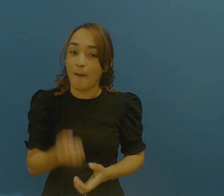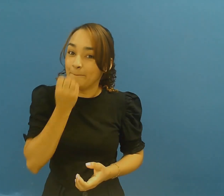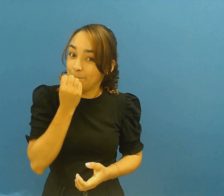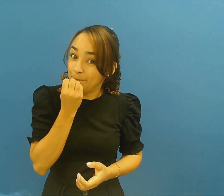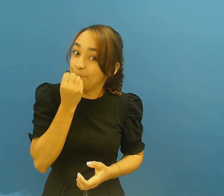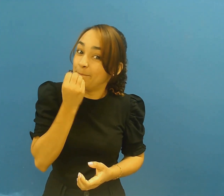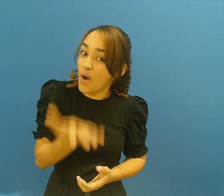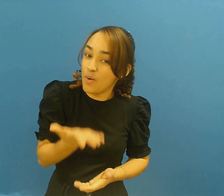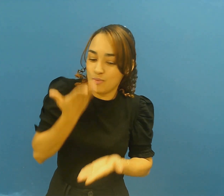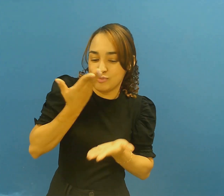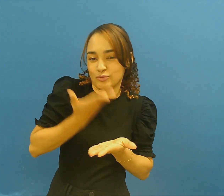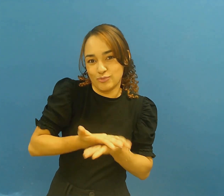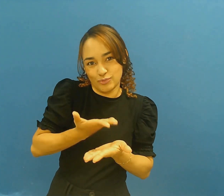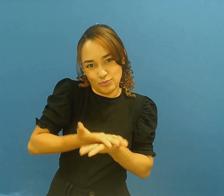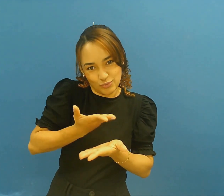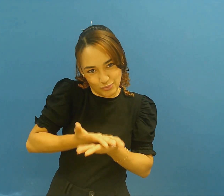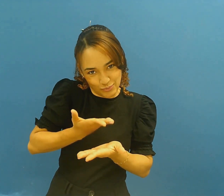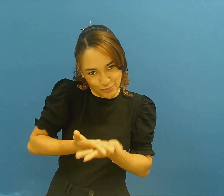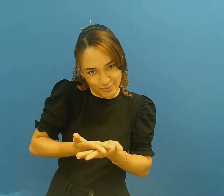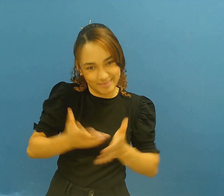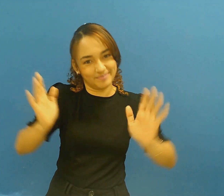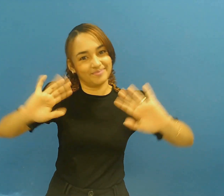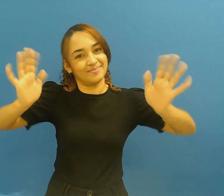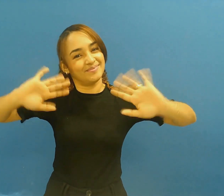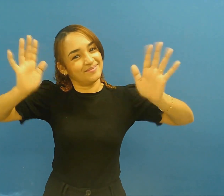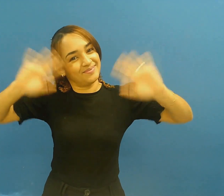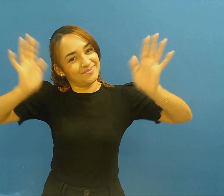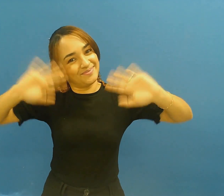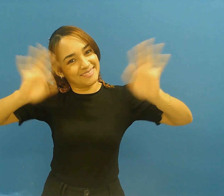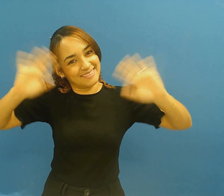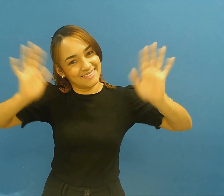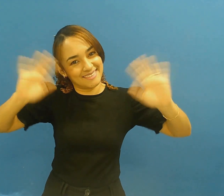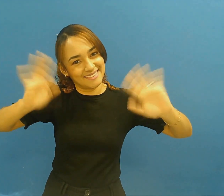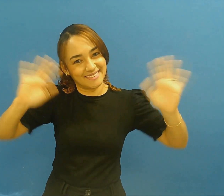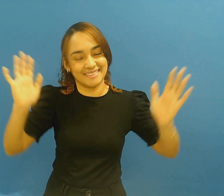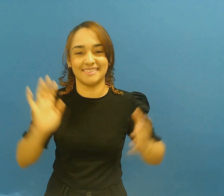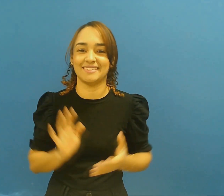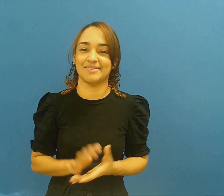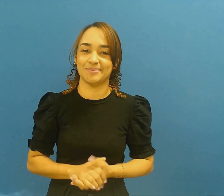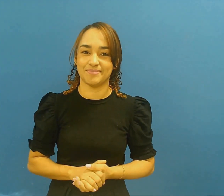tenham gostado. Bons estudos e até a próxima. Tchau!